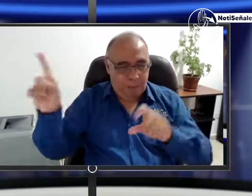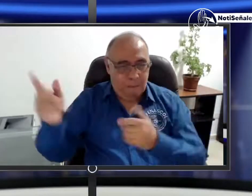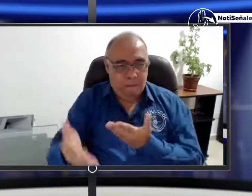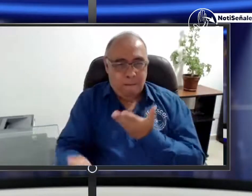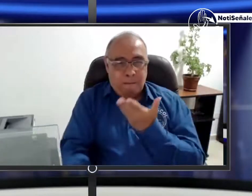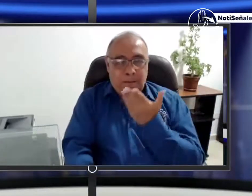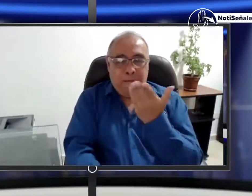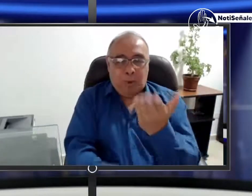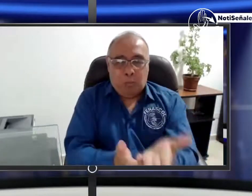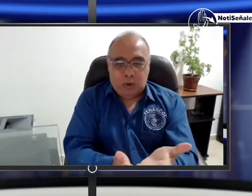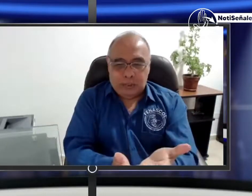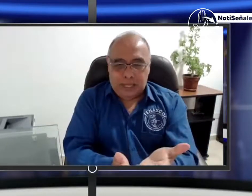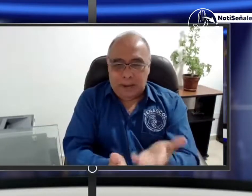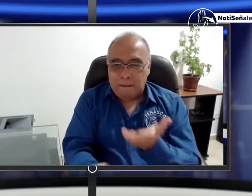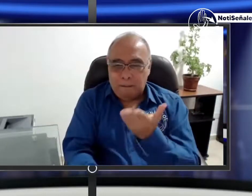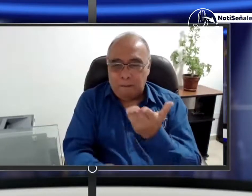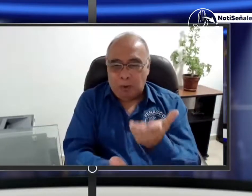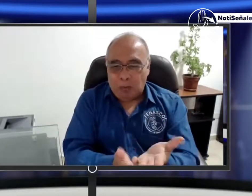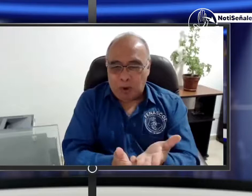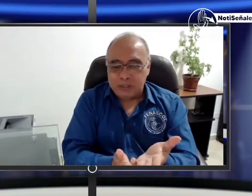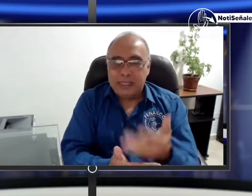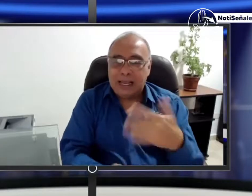actividades proyectadas